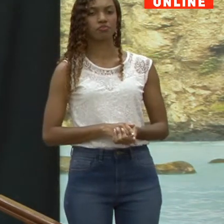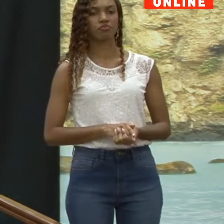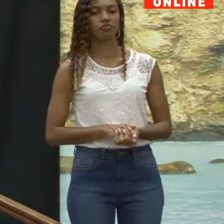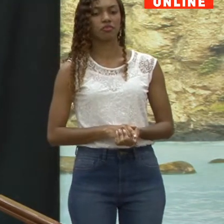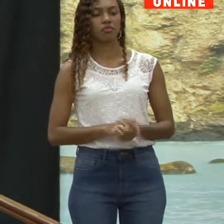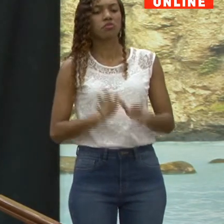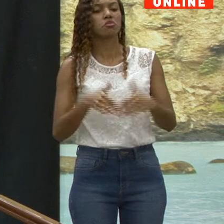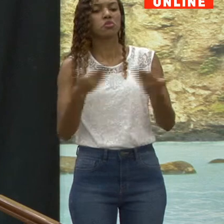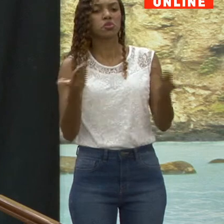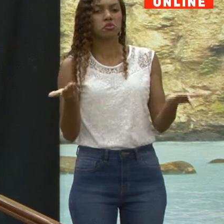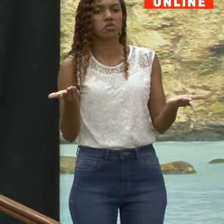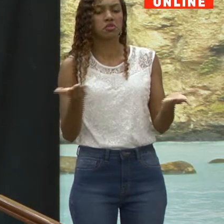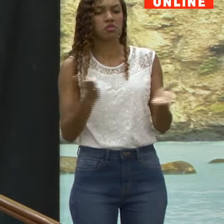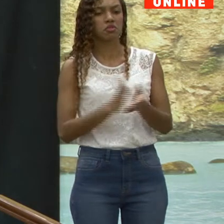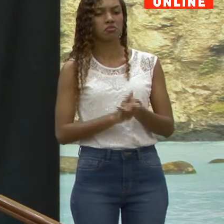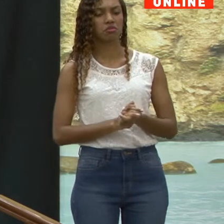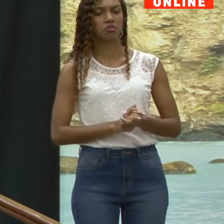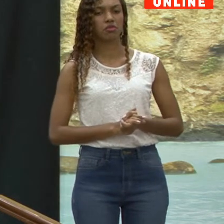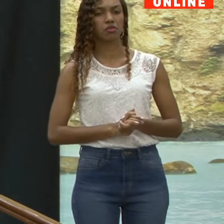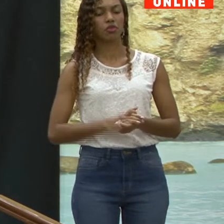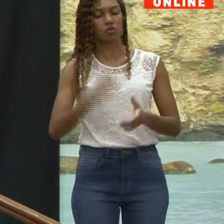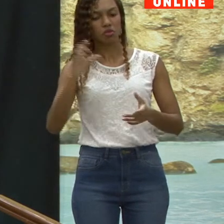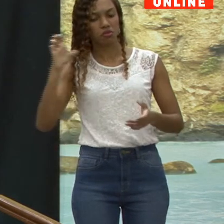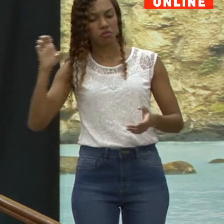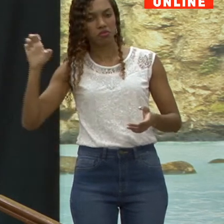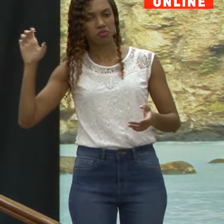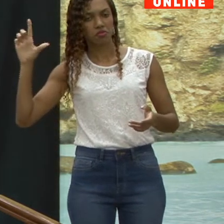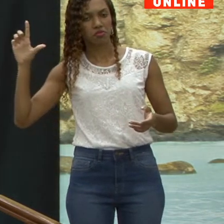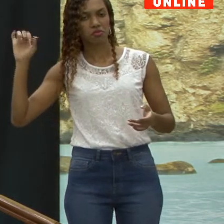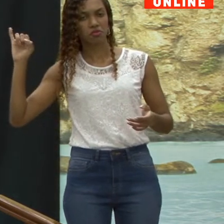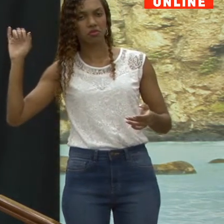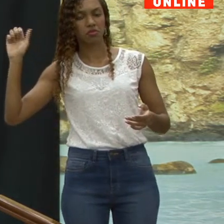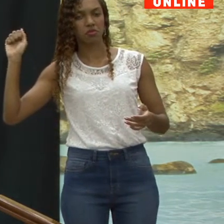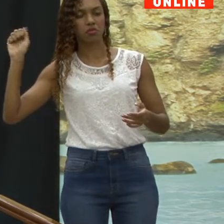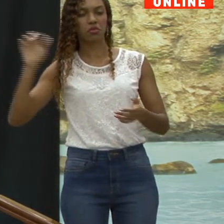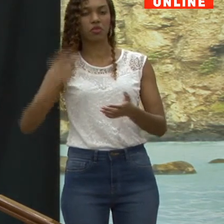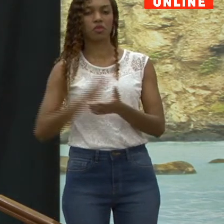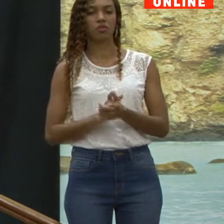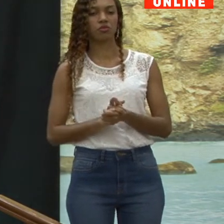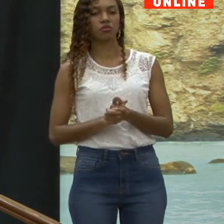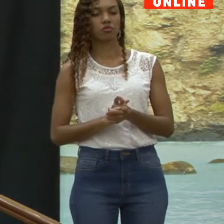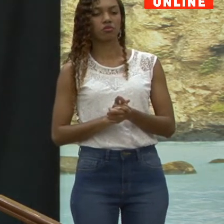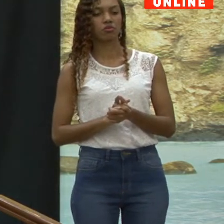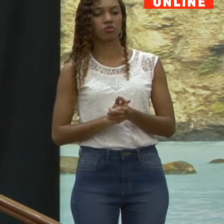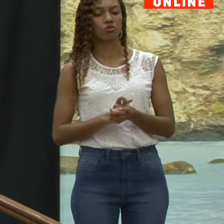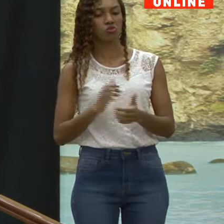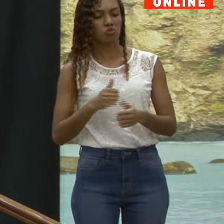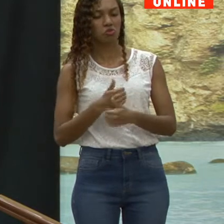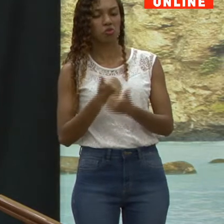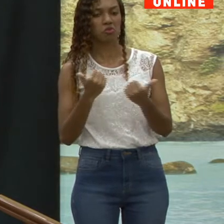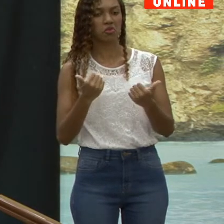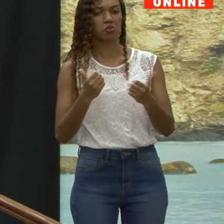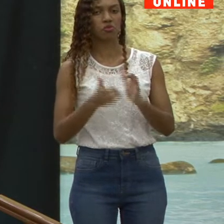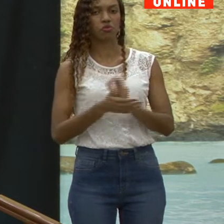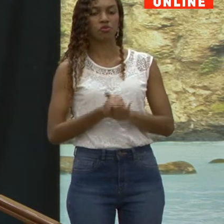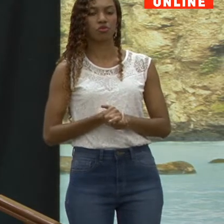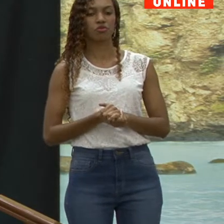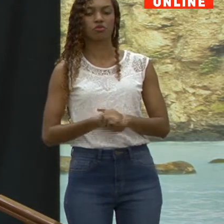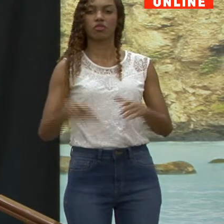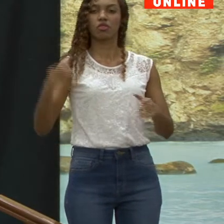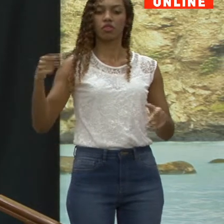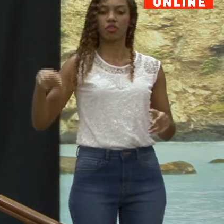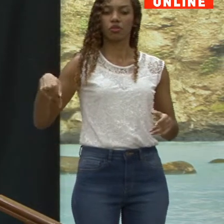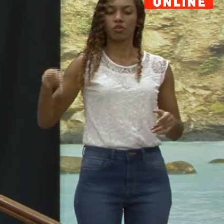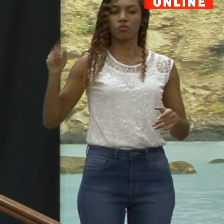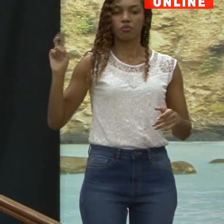quais eram as circunstâncias do profeta Elias naqueles momentos em que ele estava em quarentena?